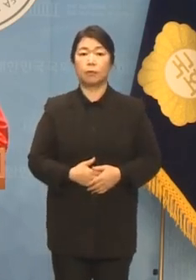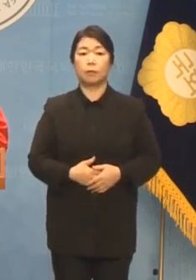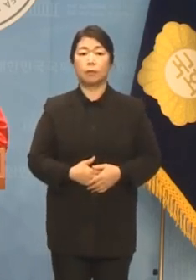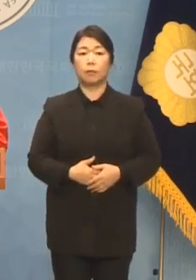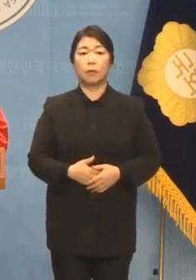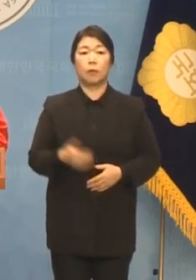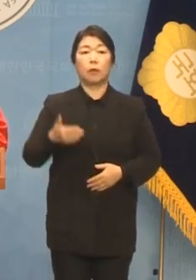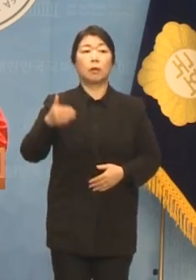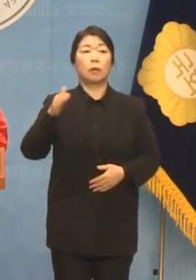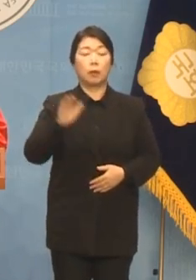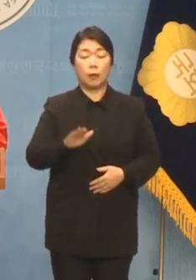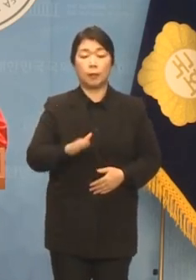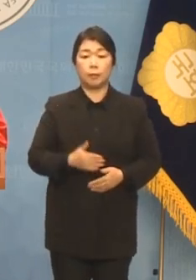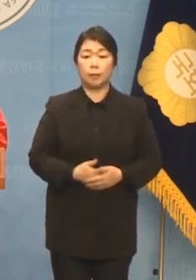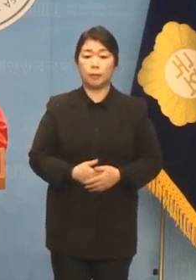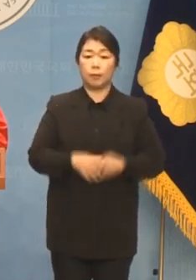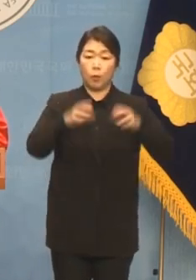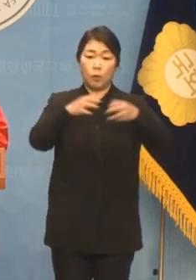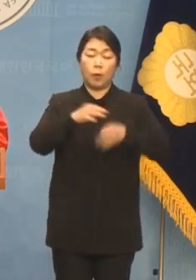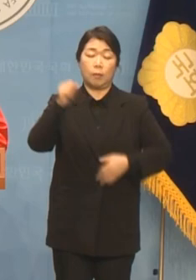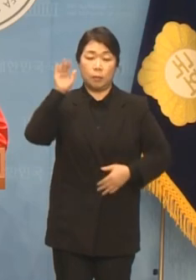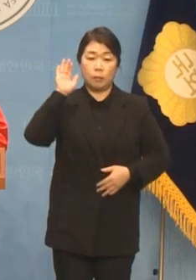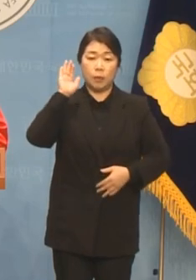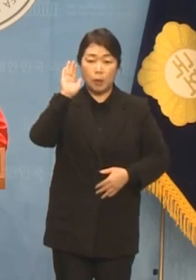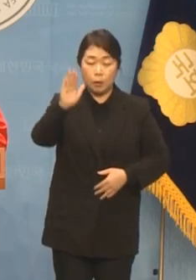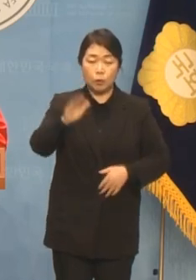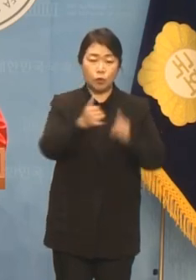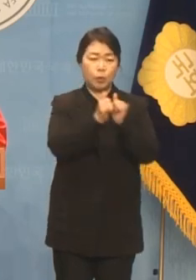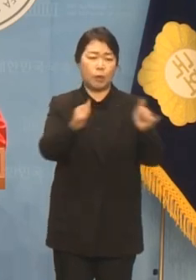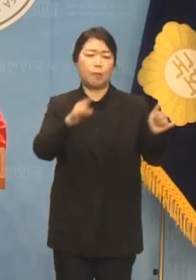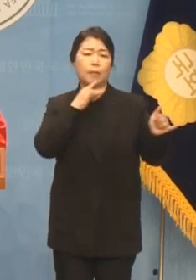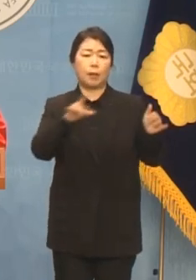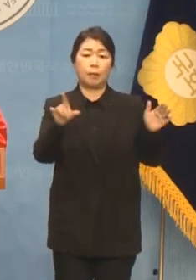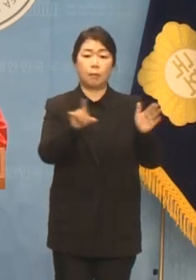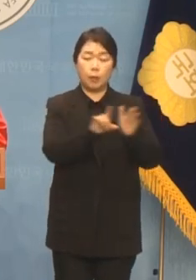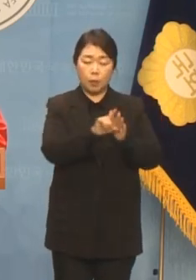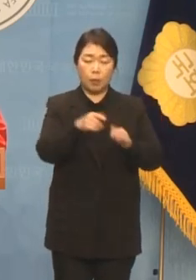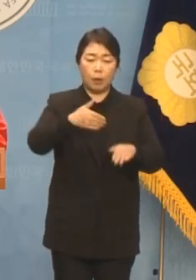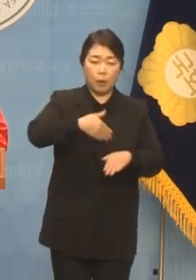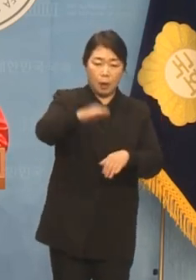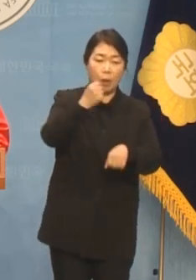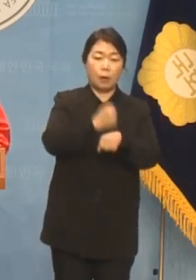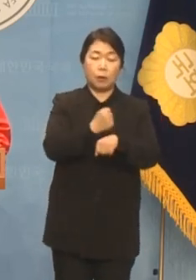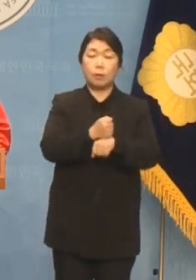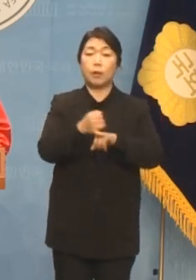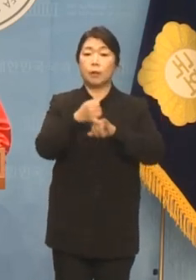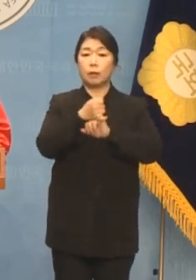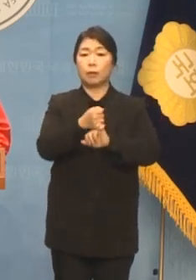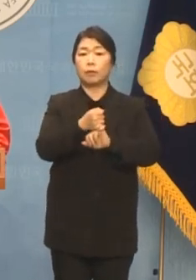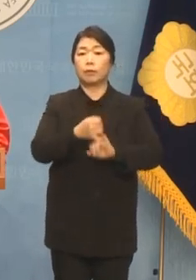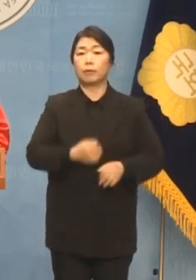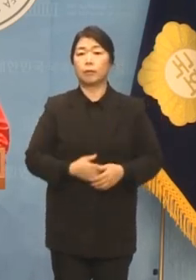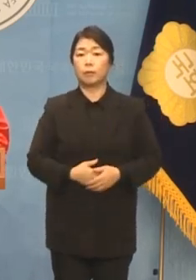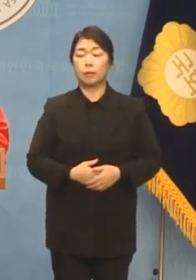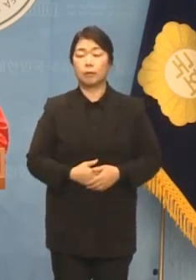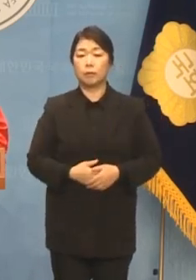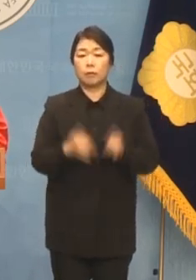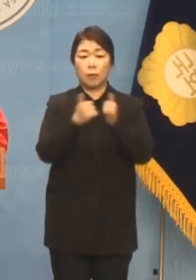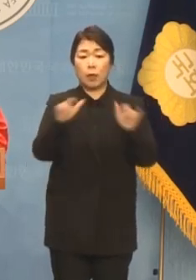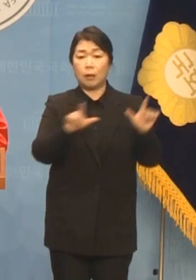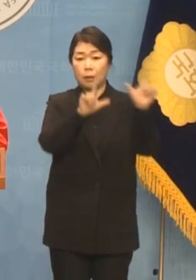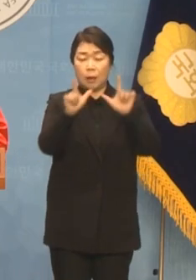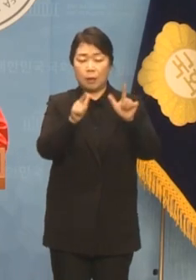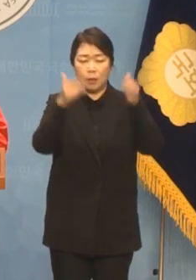하지만 저희 국민의 미래는 국민만 믿고 나가겠습니다 민생 살리기에